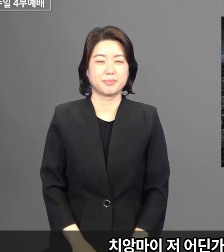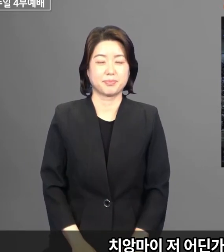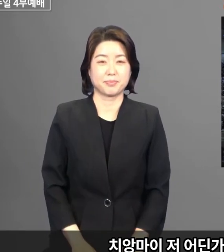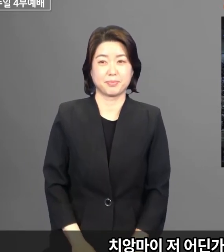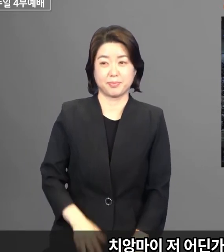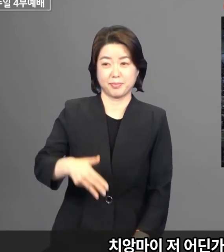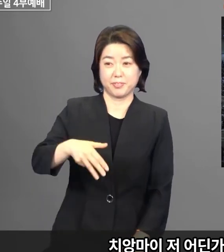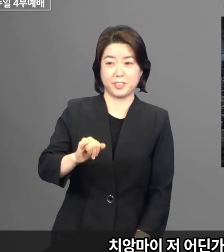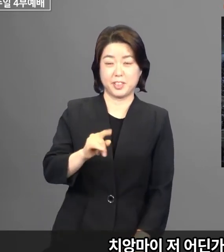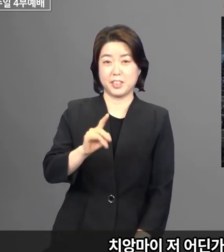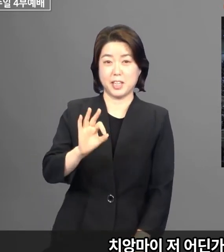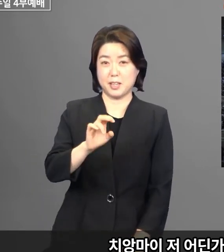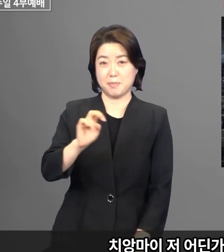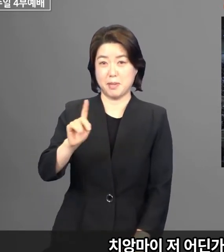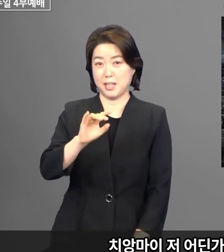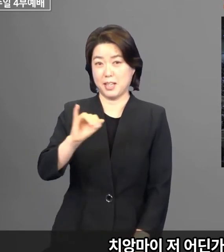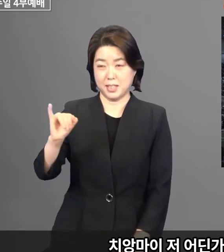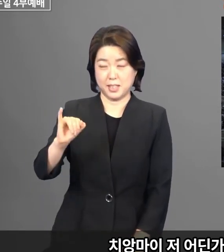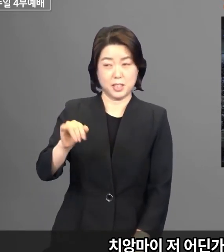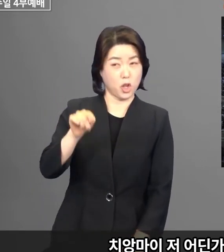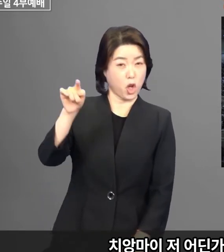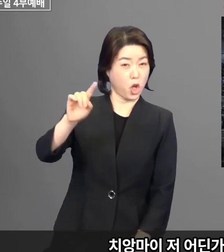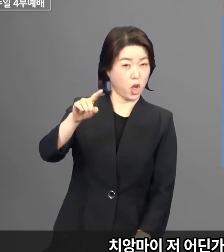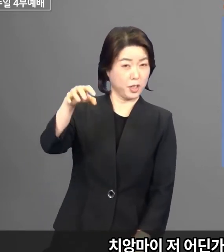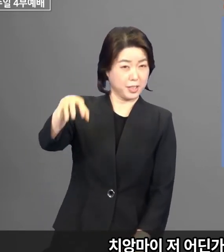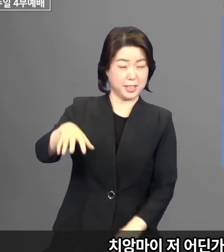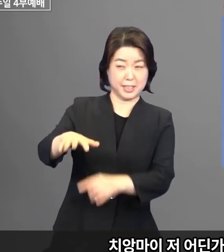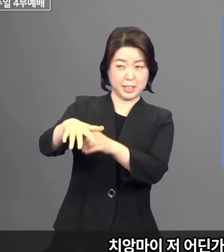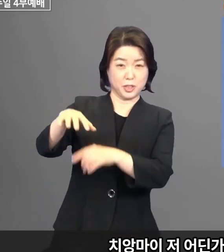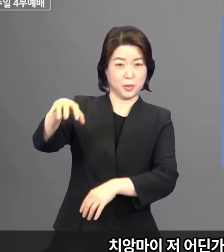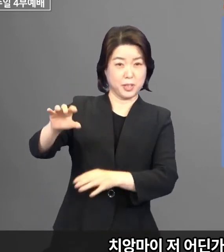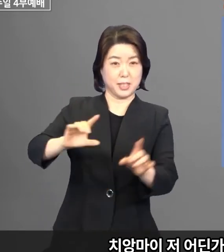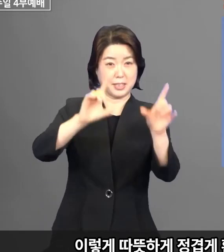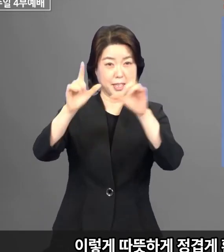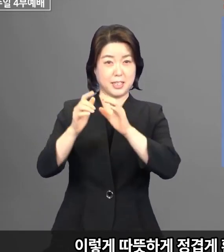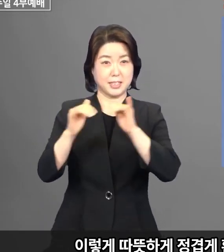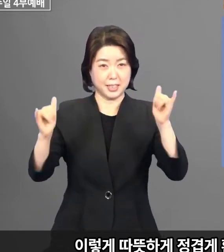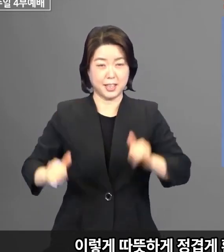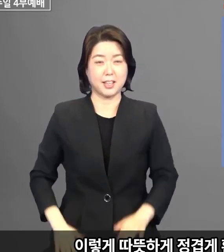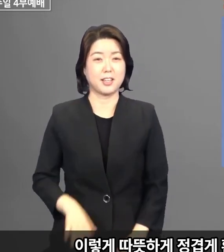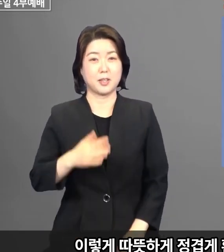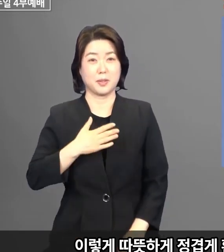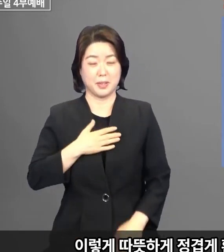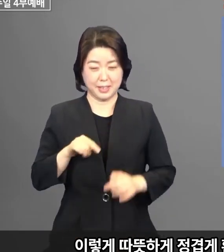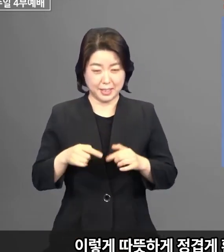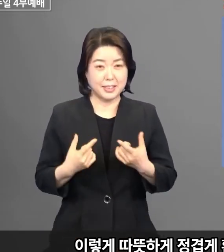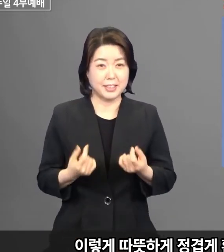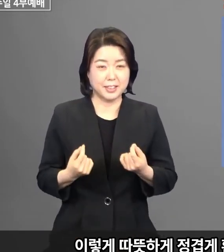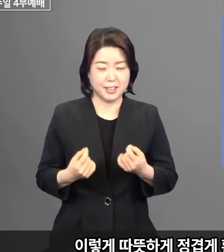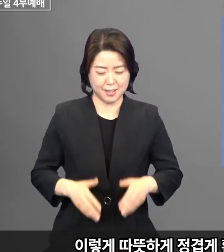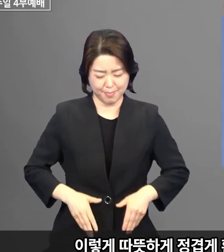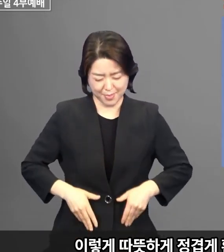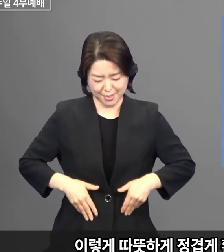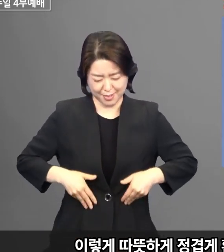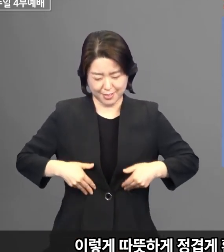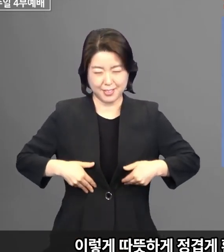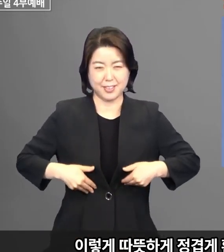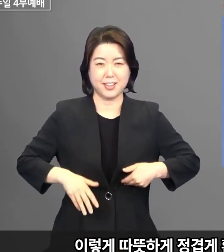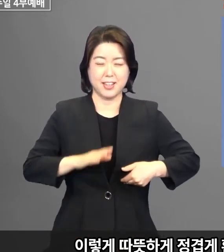치앙마이 저 어딘가 시골에 사는 사람을 이렇게